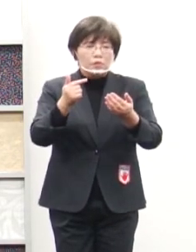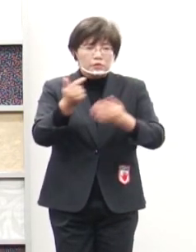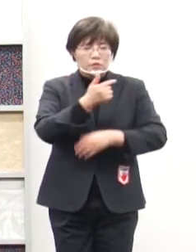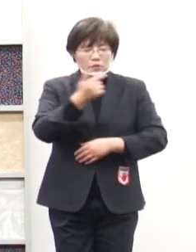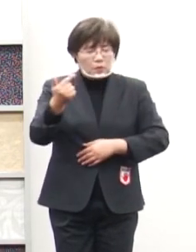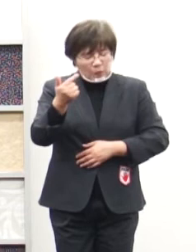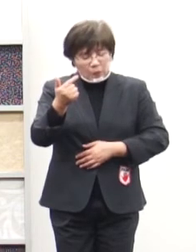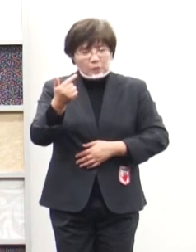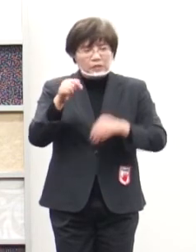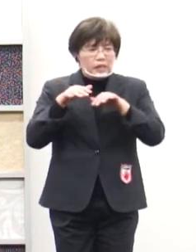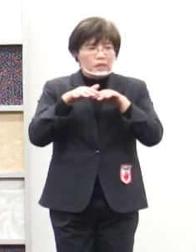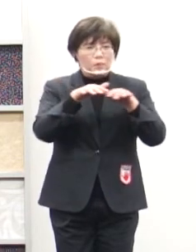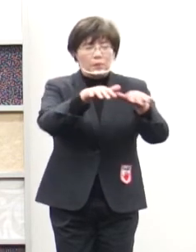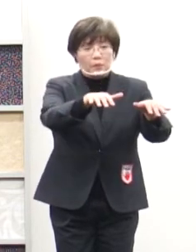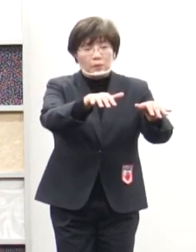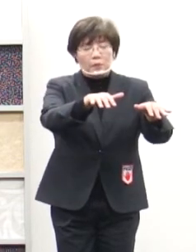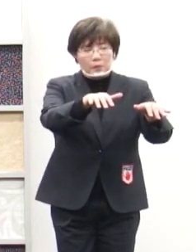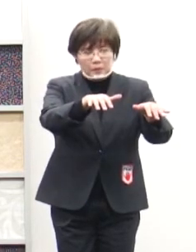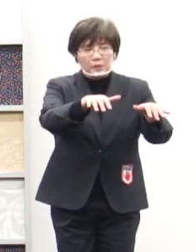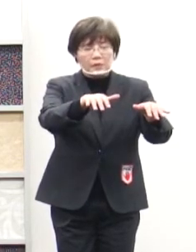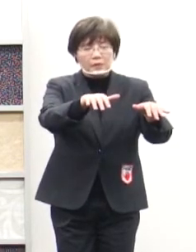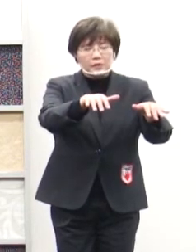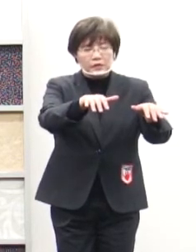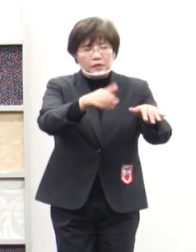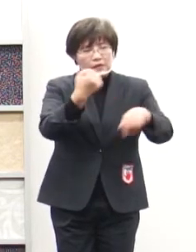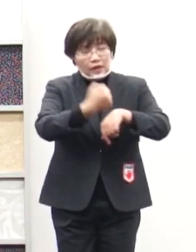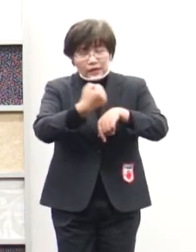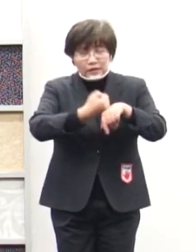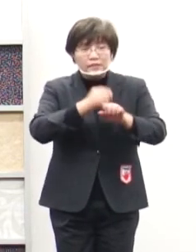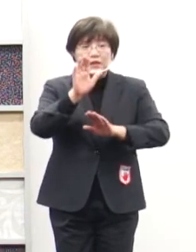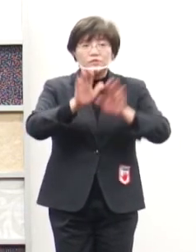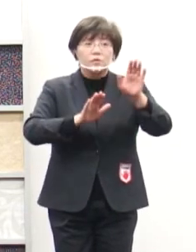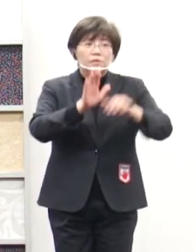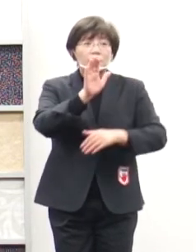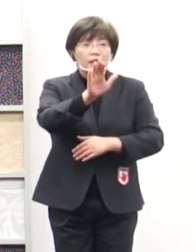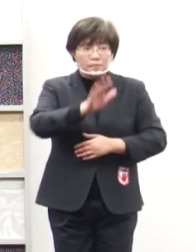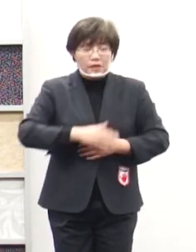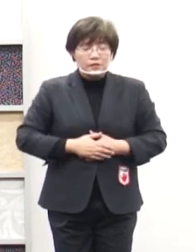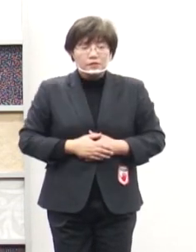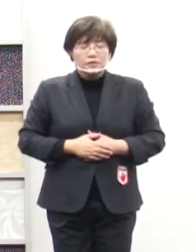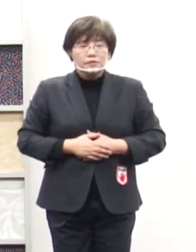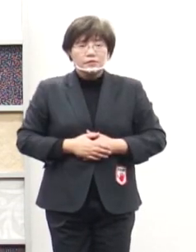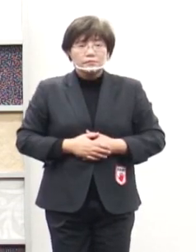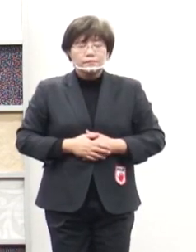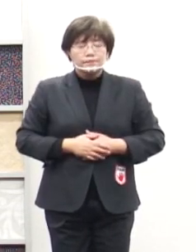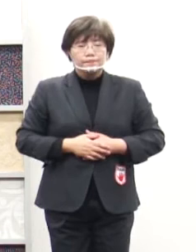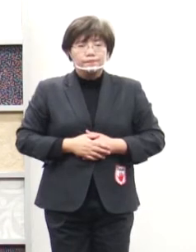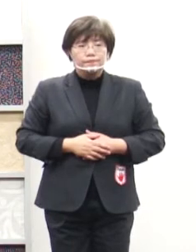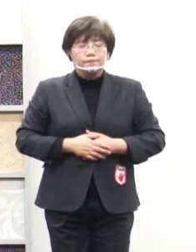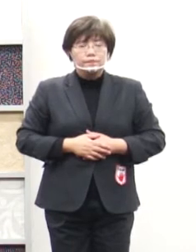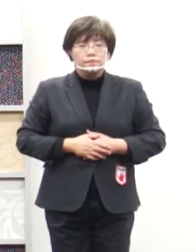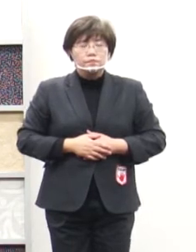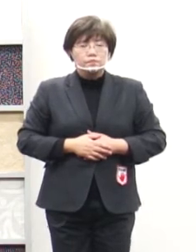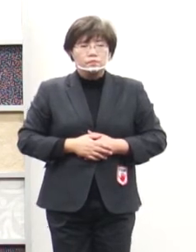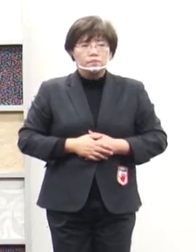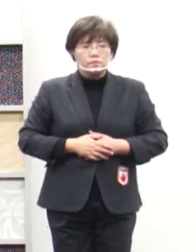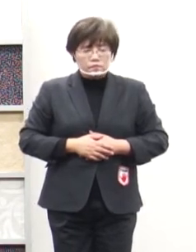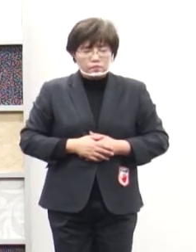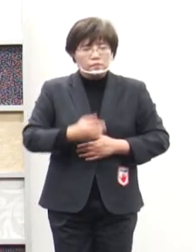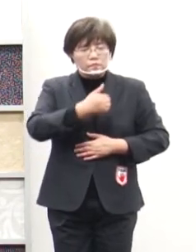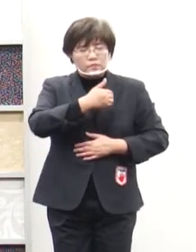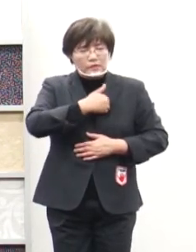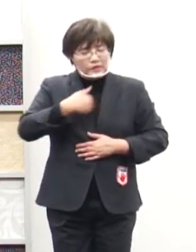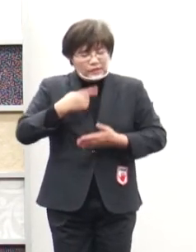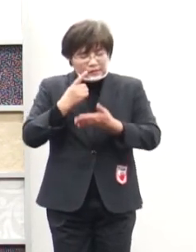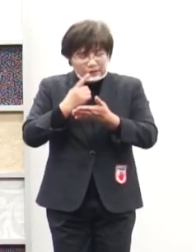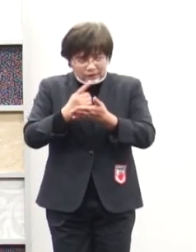が及んでいて、いるわけですが、まあ、我々としてもですね、その、できる限りのことはしたい